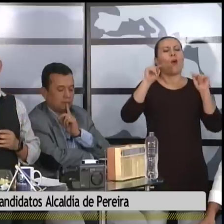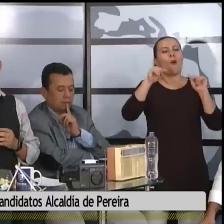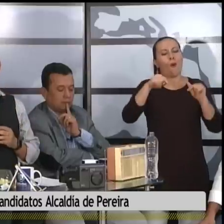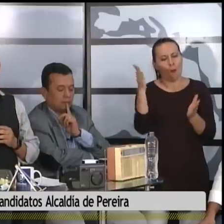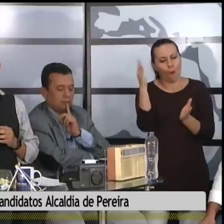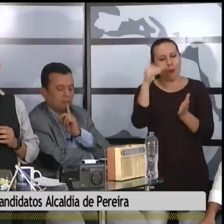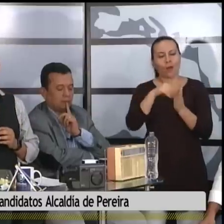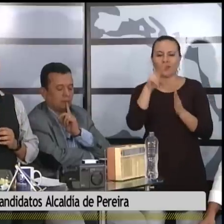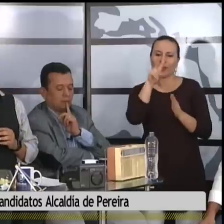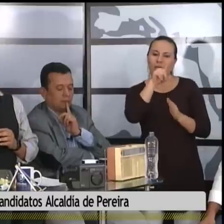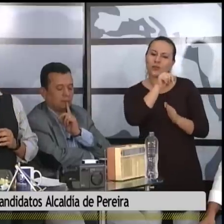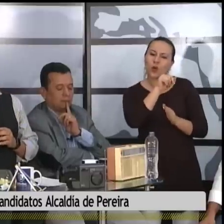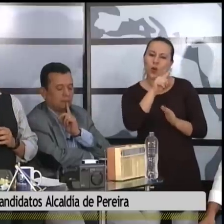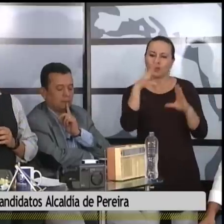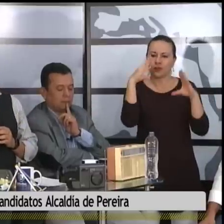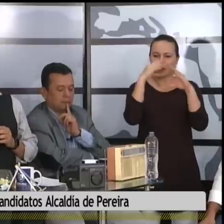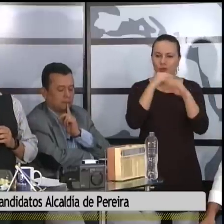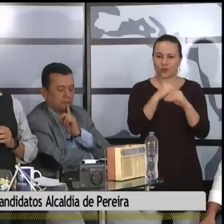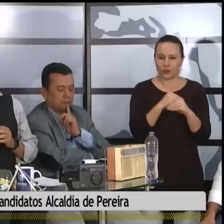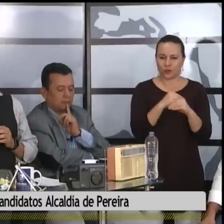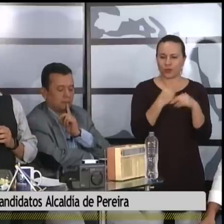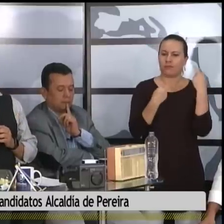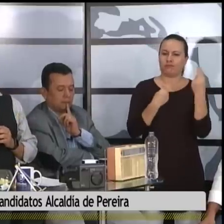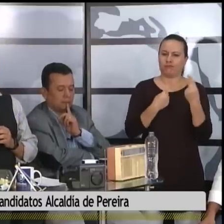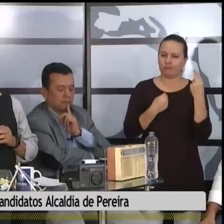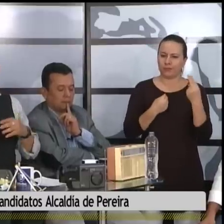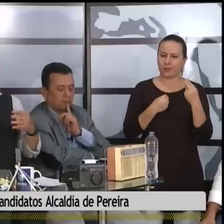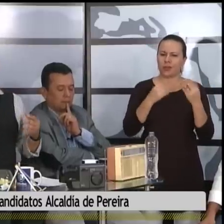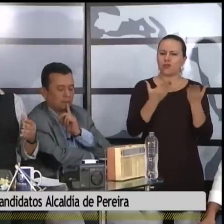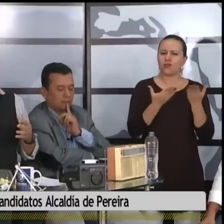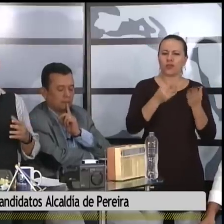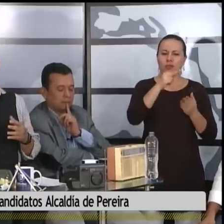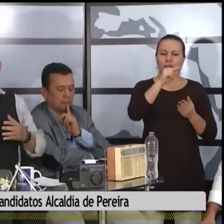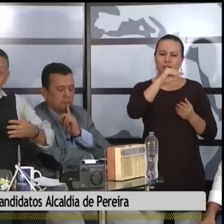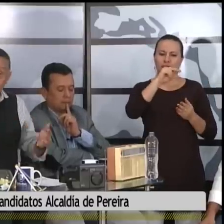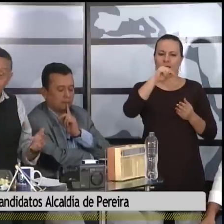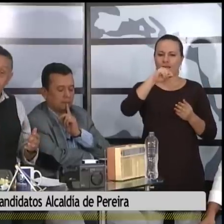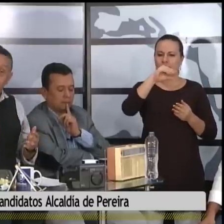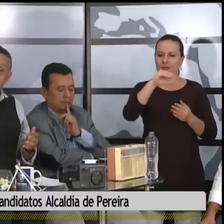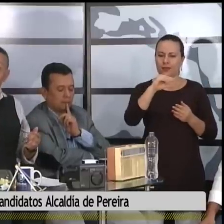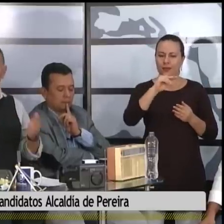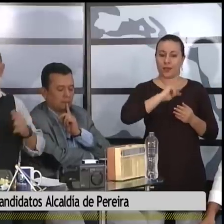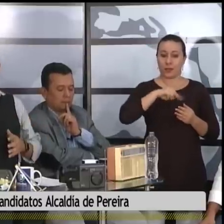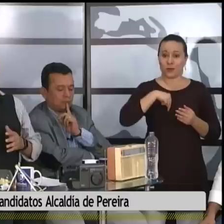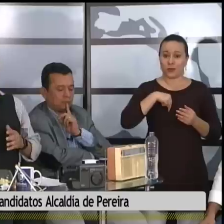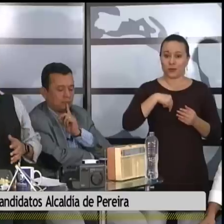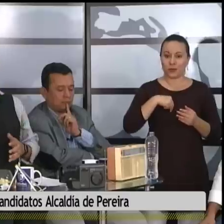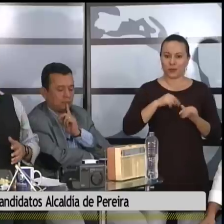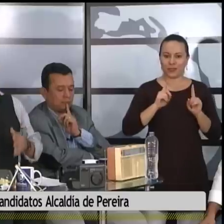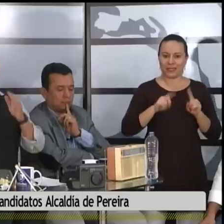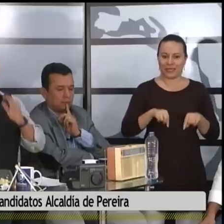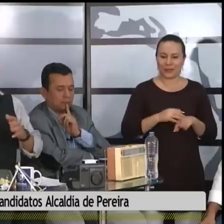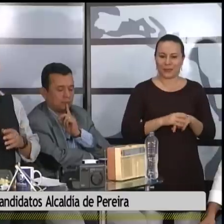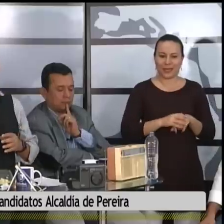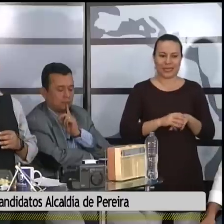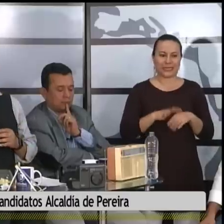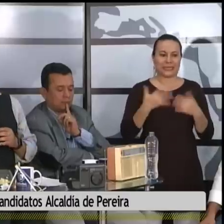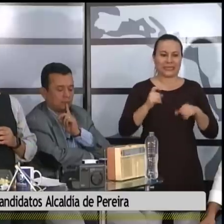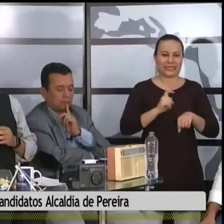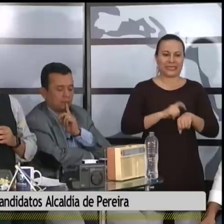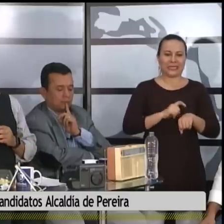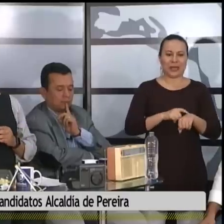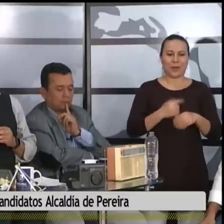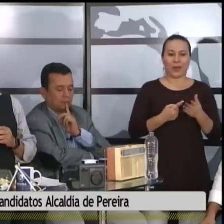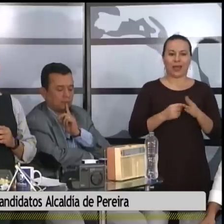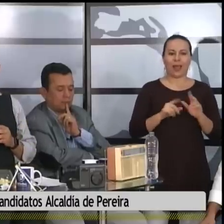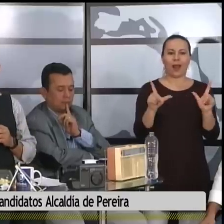la noche en reemisión en el canal CNC. Y nosotros, muy atrevidamente, nos tomamos también el espacio del noticiero